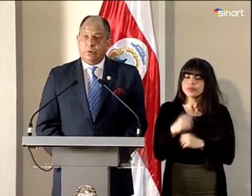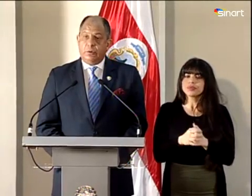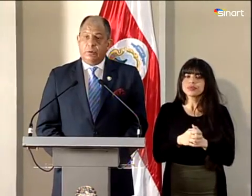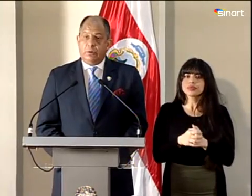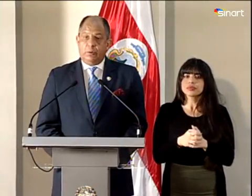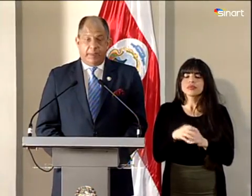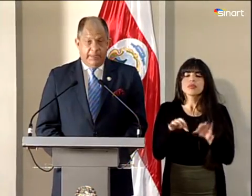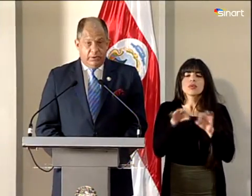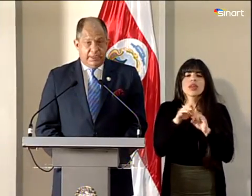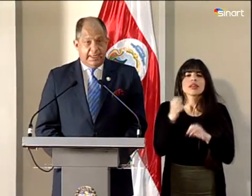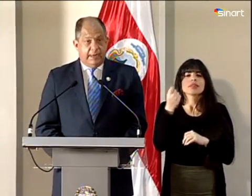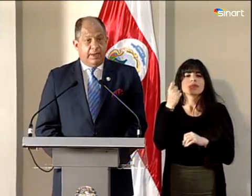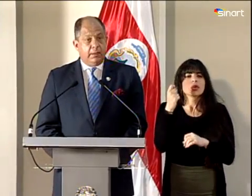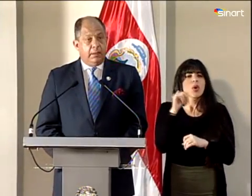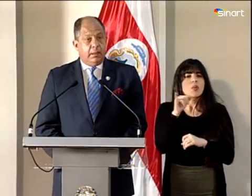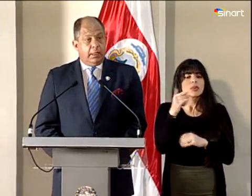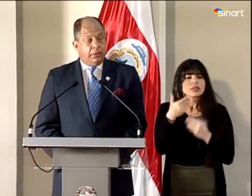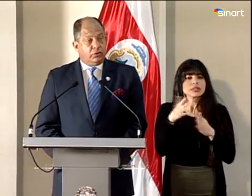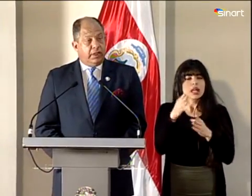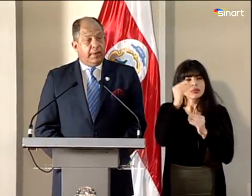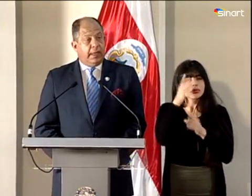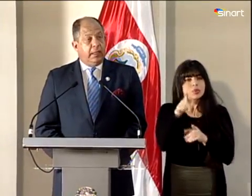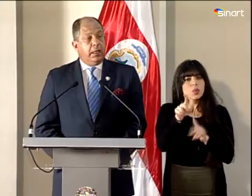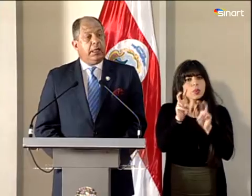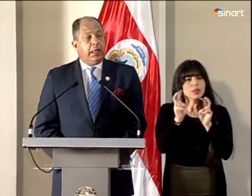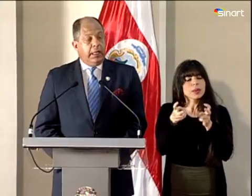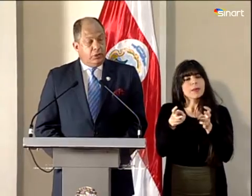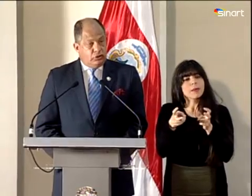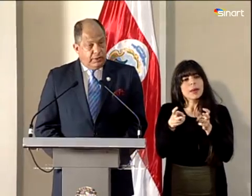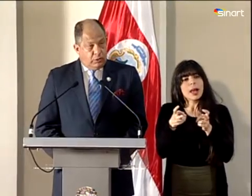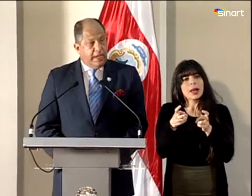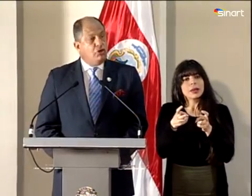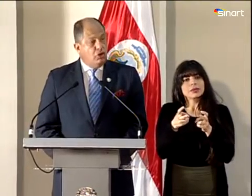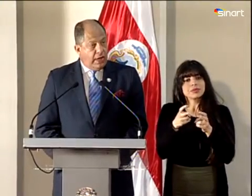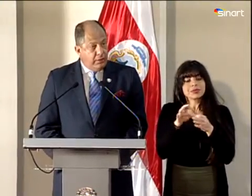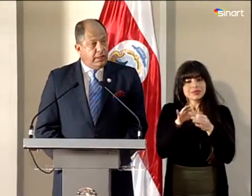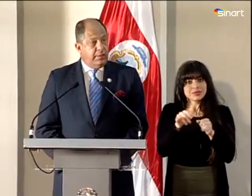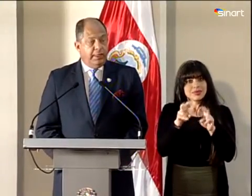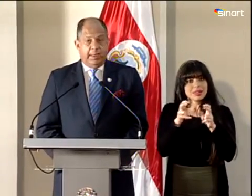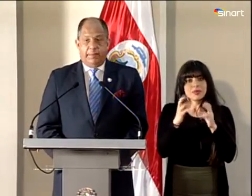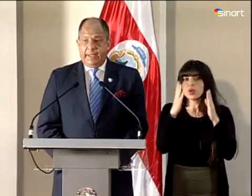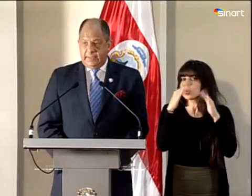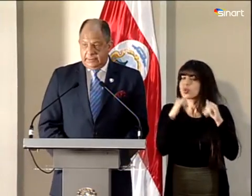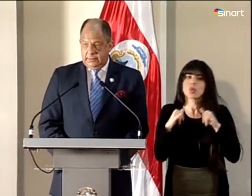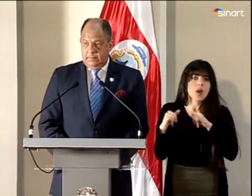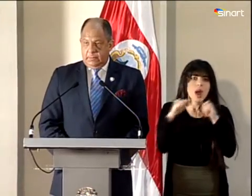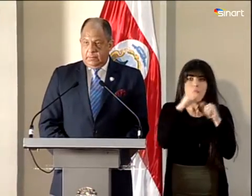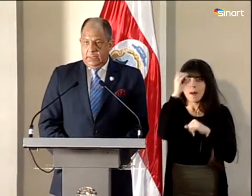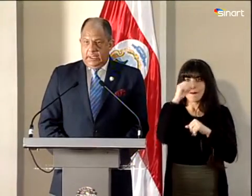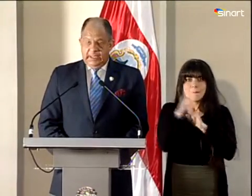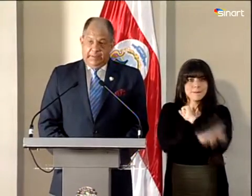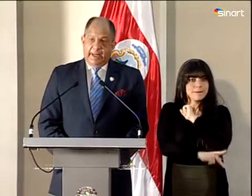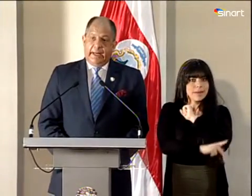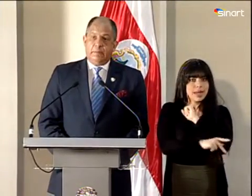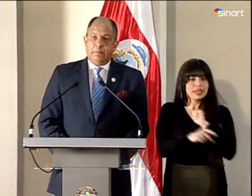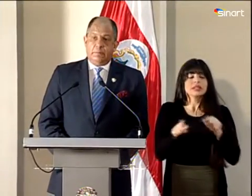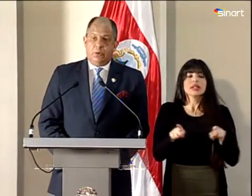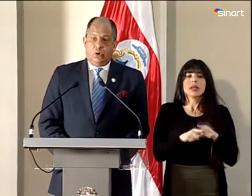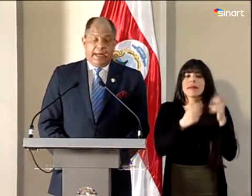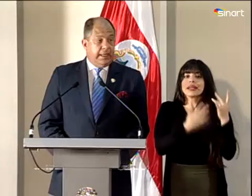entendiendo, como también lo señalaba, que es un tema sobre el cual no hay unanimidad en el país, y